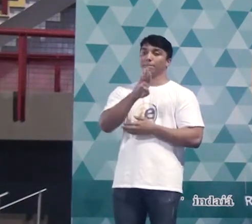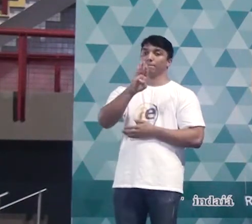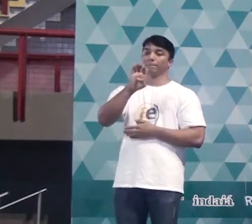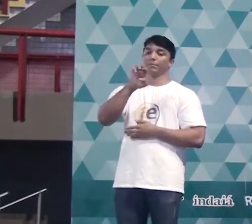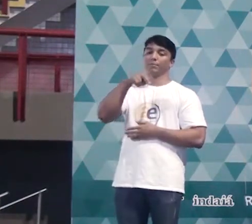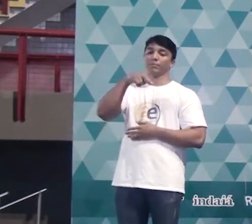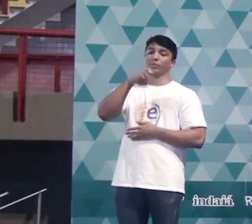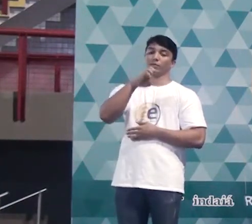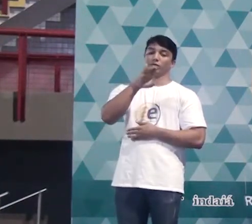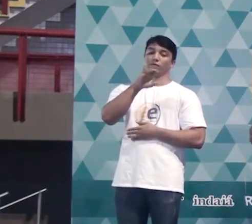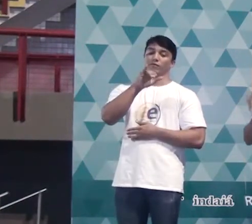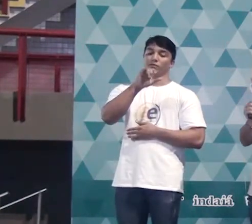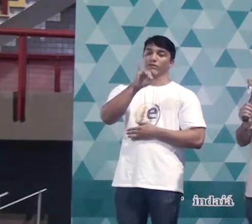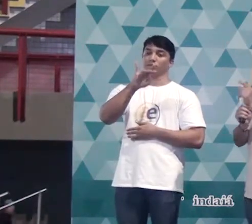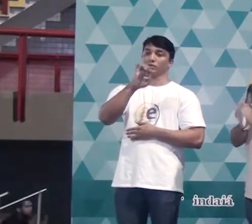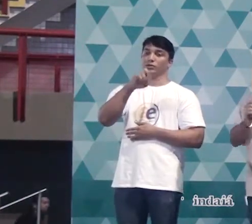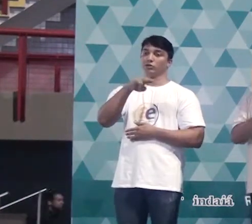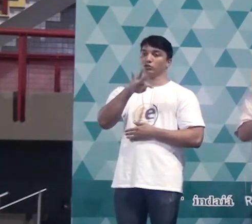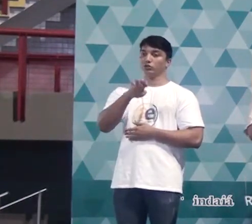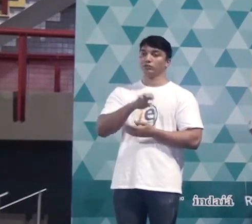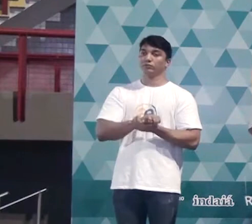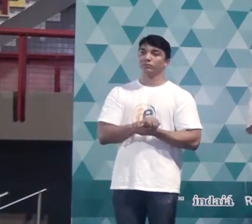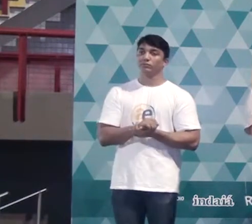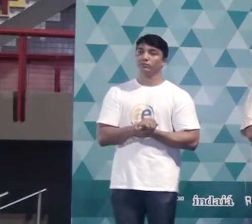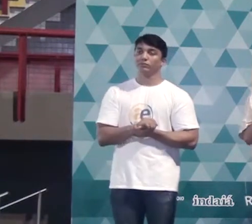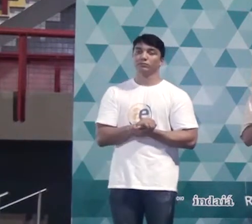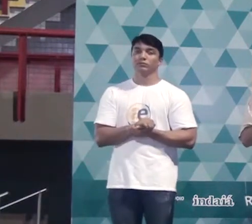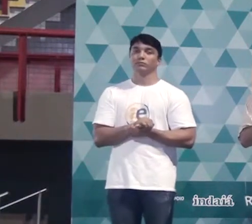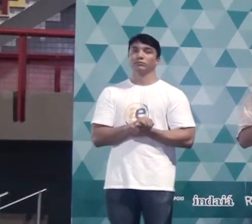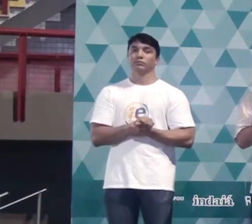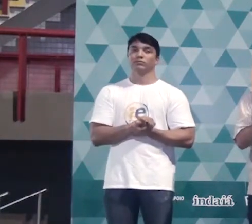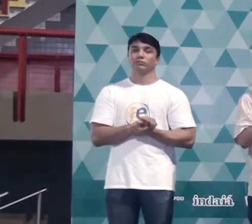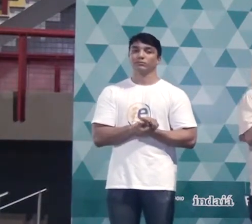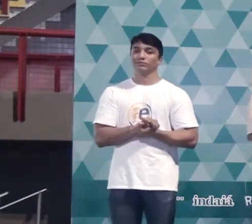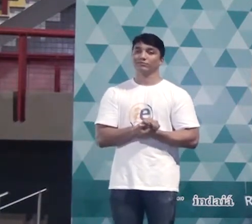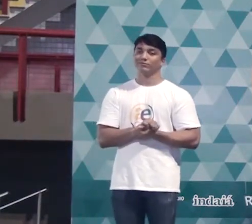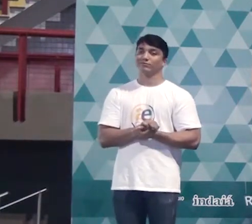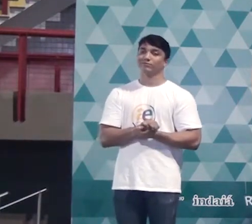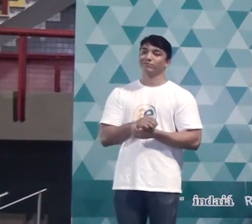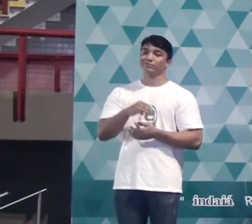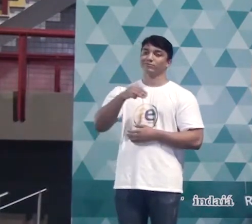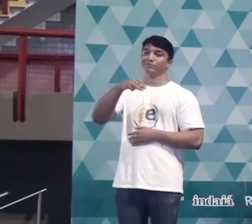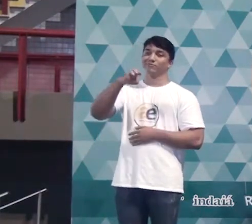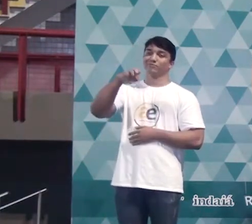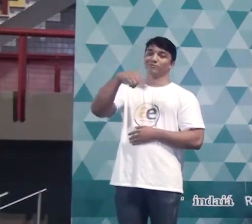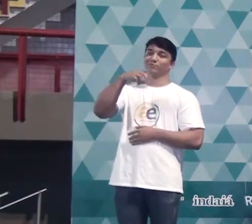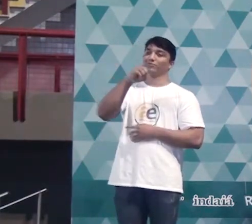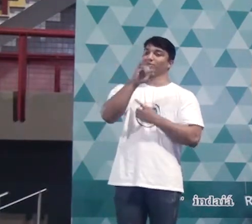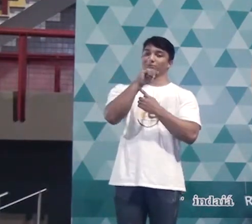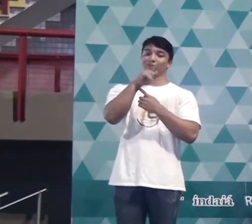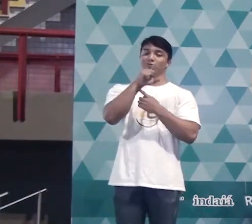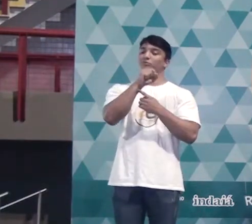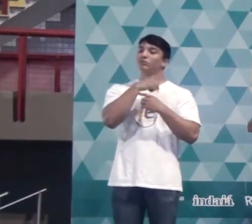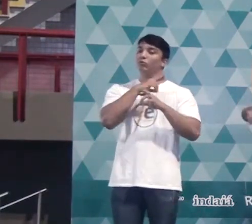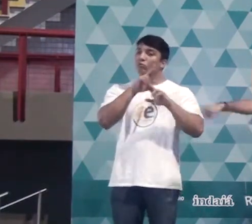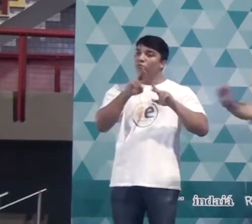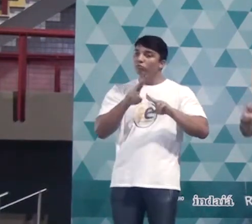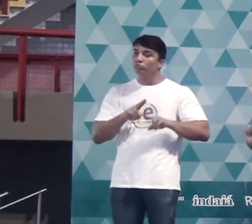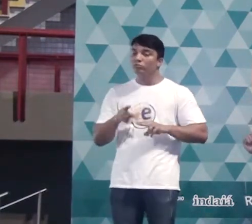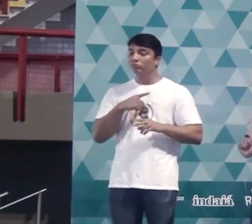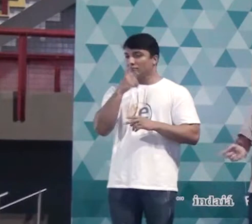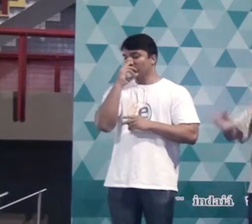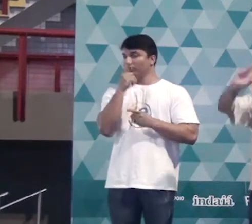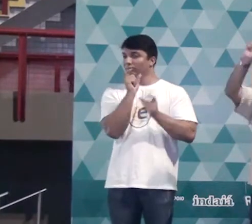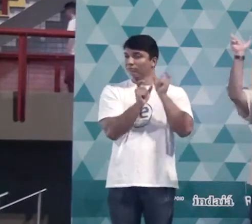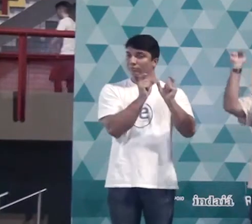encontrar. Beneficente nada, beneficente. Então eu entrego para o primeiro mendigo que aparecer. Mendigo nada, mendigo. Então eu queimo